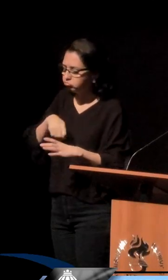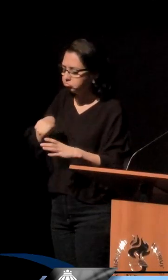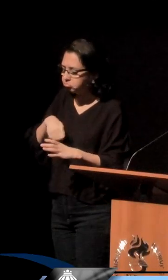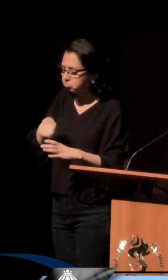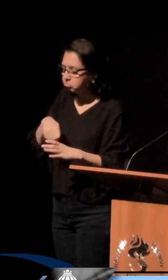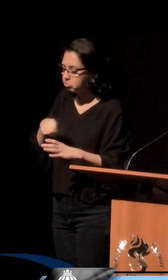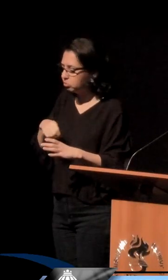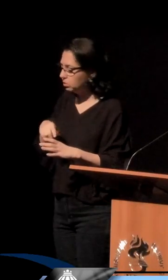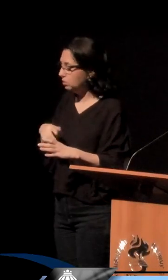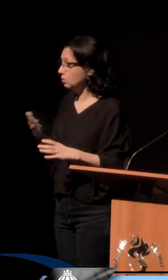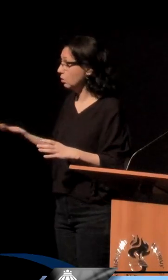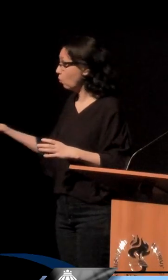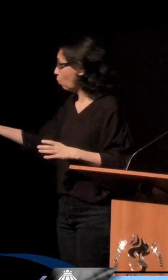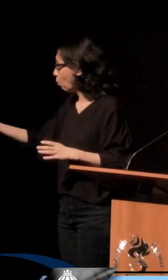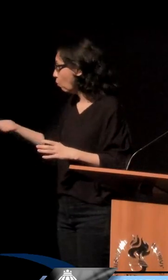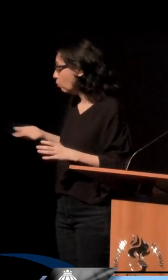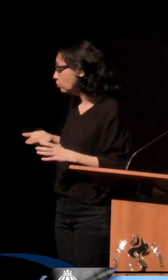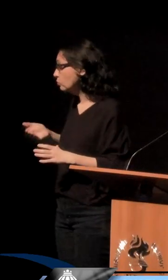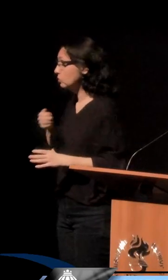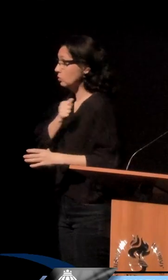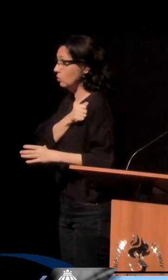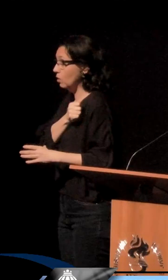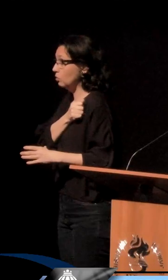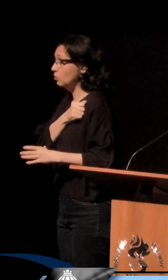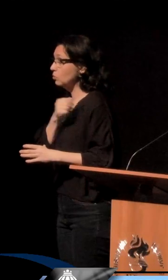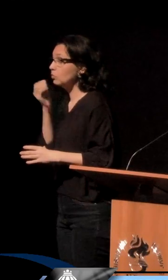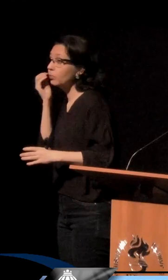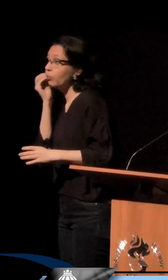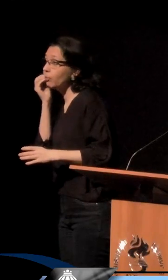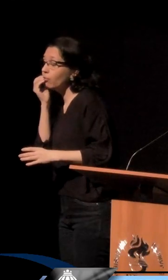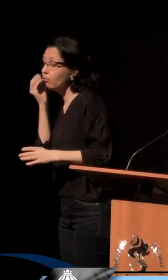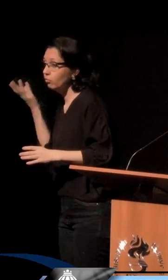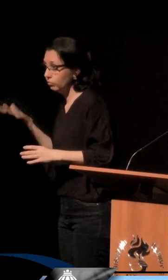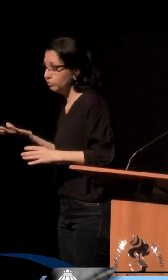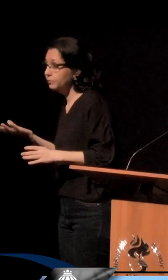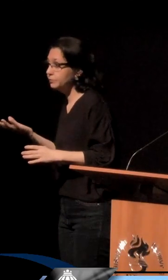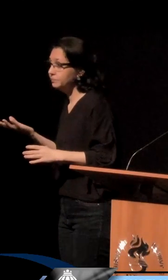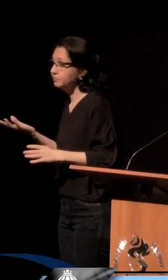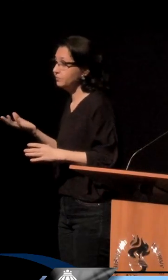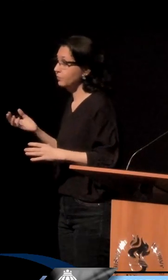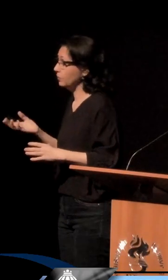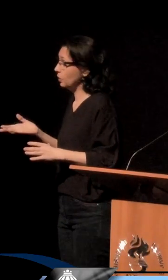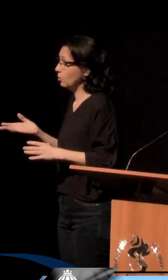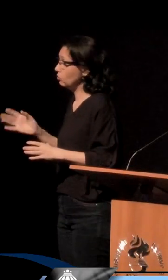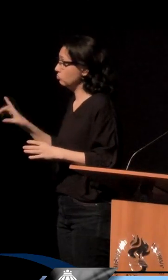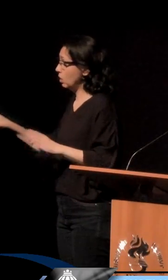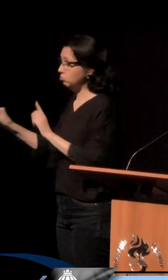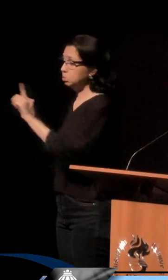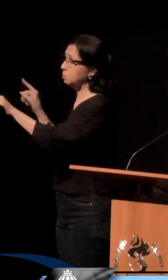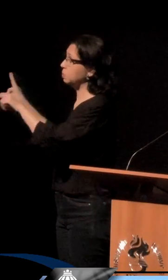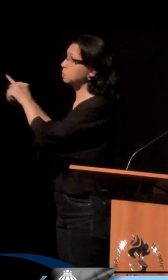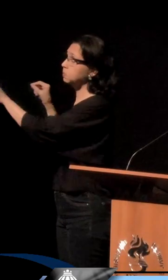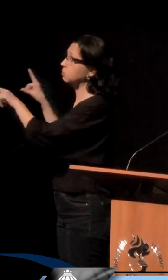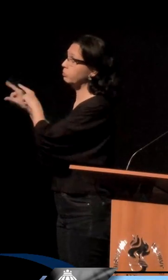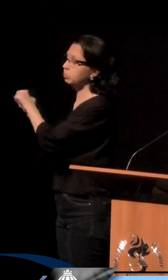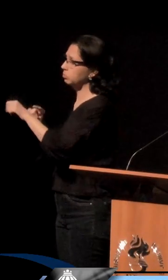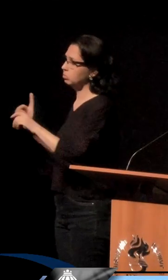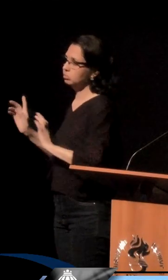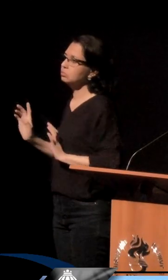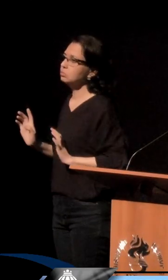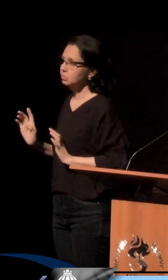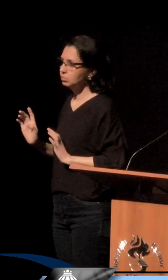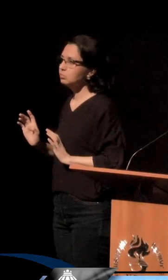né é um convite para todos irem até ali até porque vai ser Justamente esse processo né de aproximação